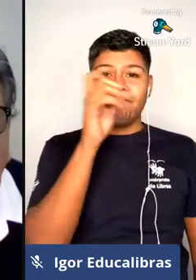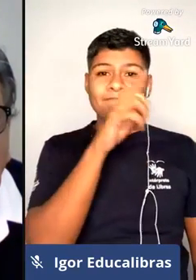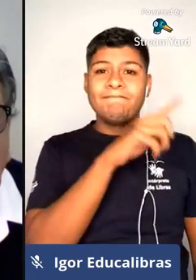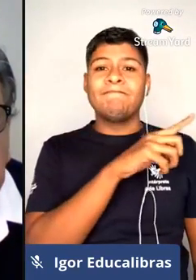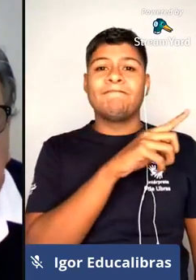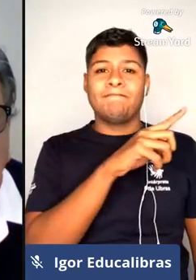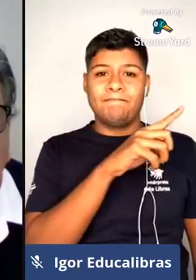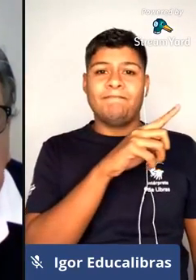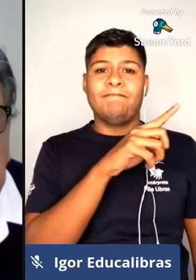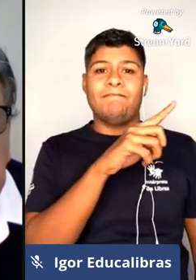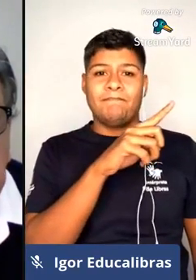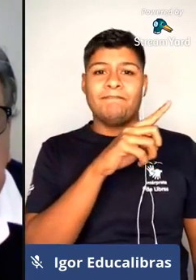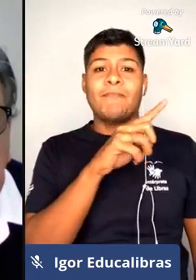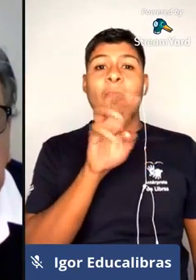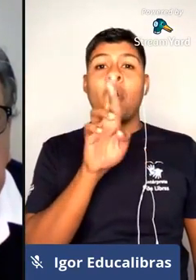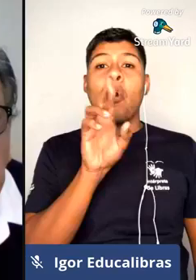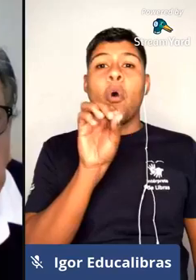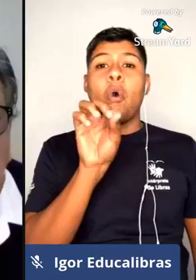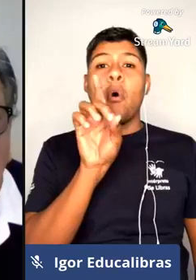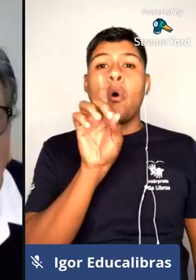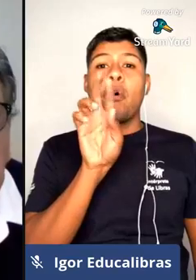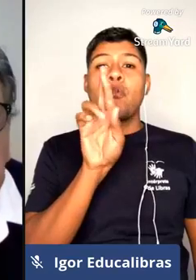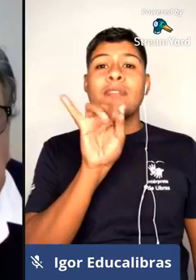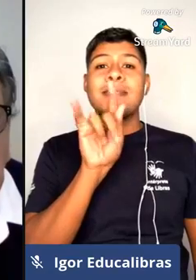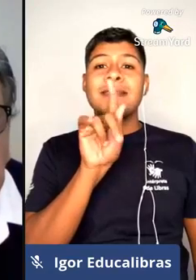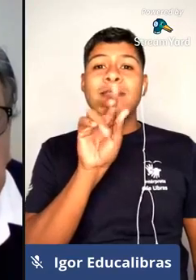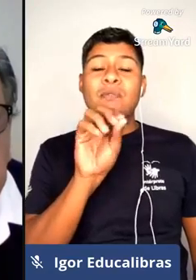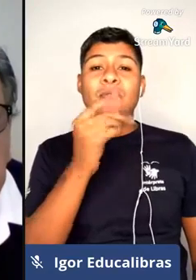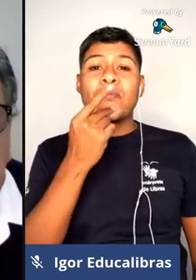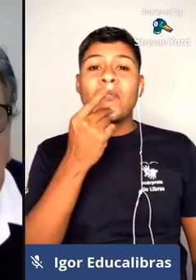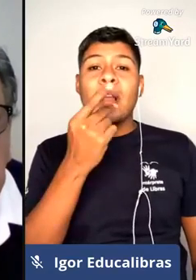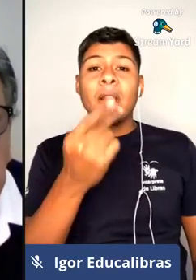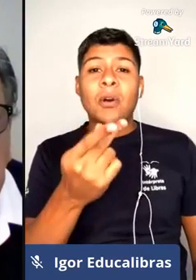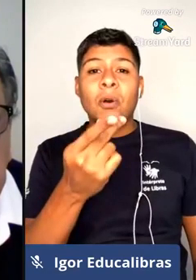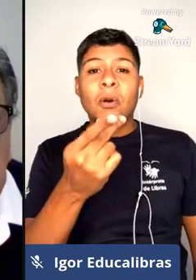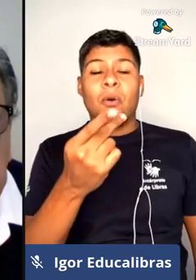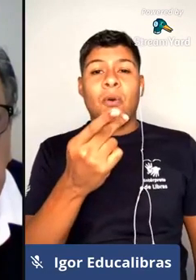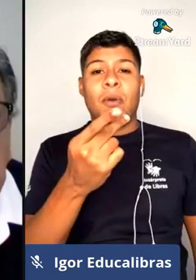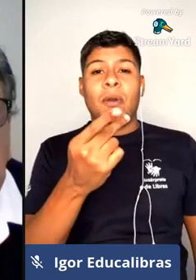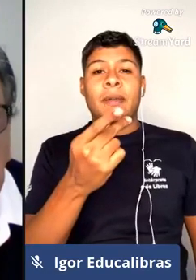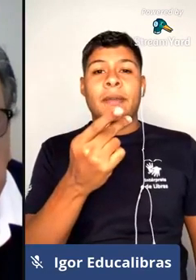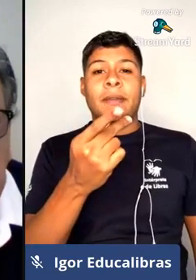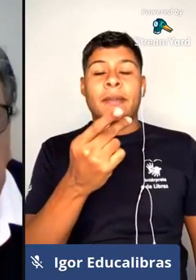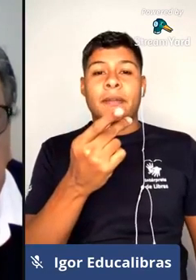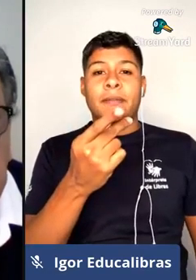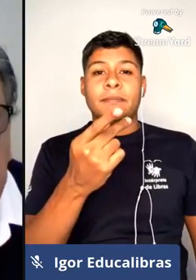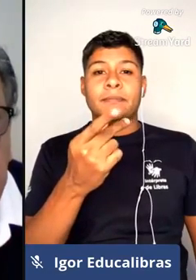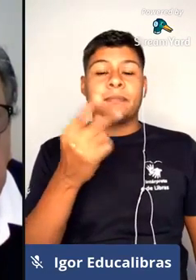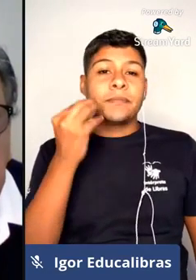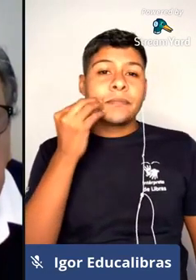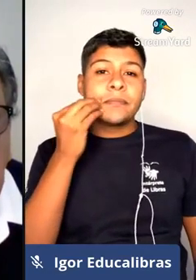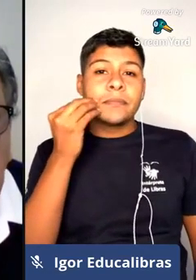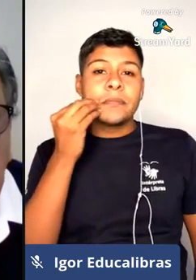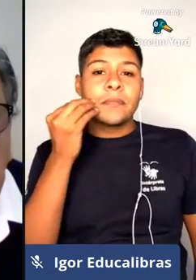O Rodrigo Rosso, na segunda-feira, falou que pessoa com deficiência é um grande consumidor.